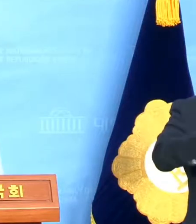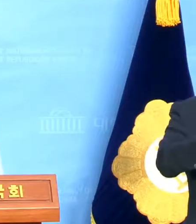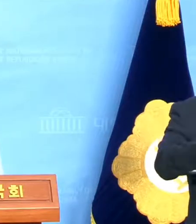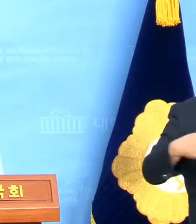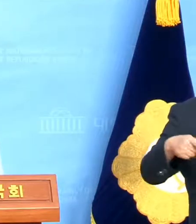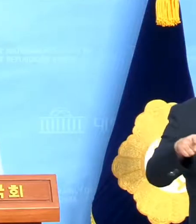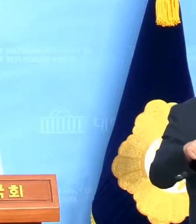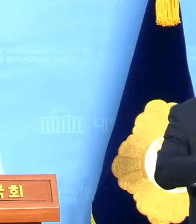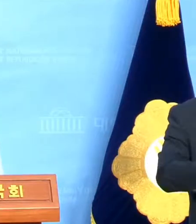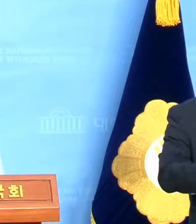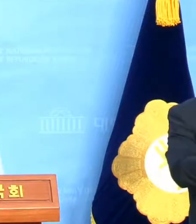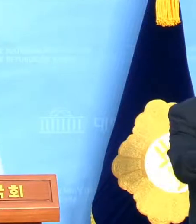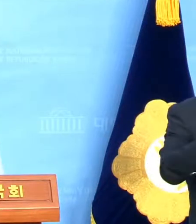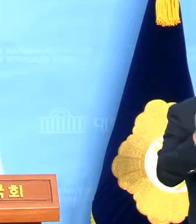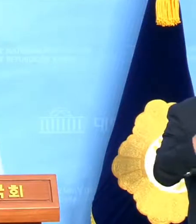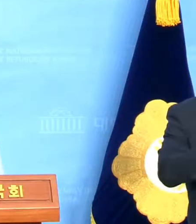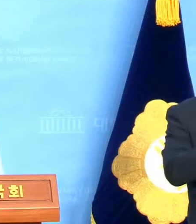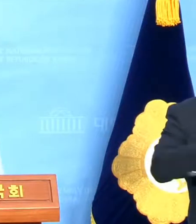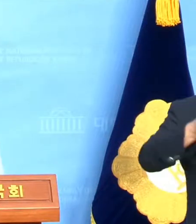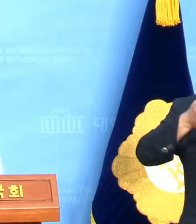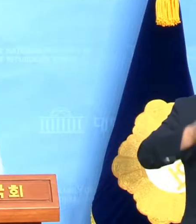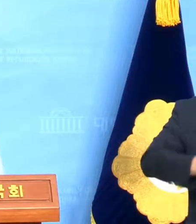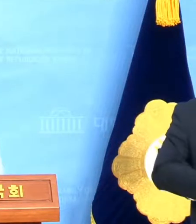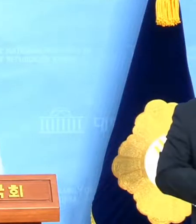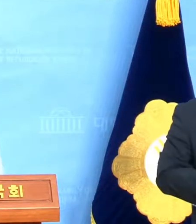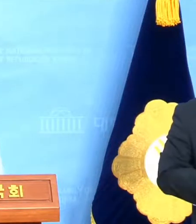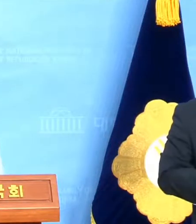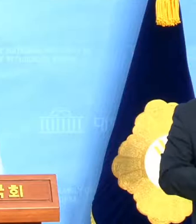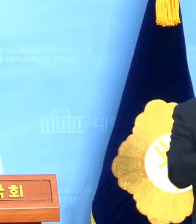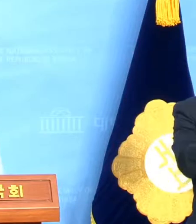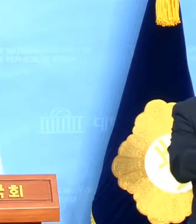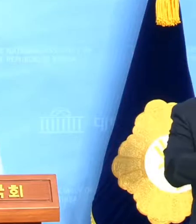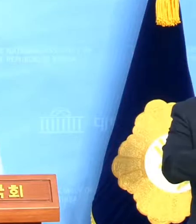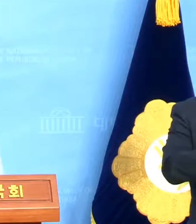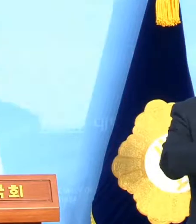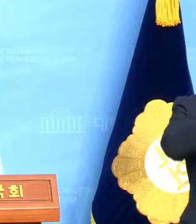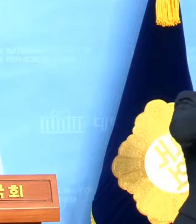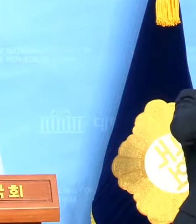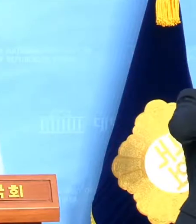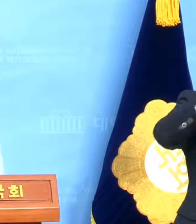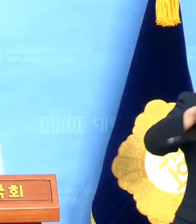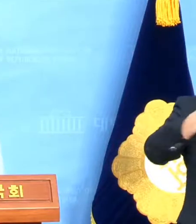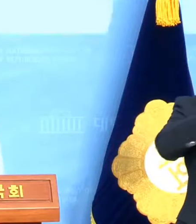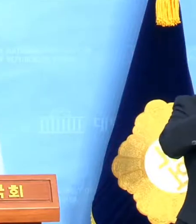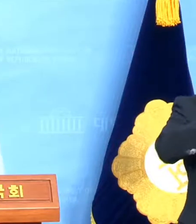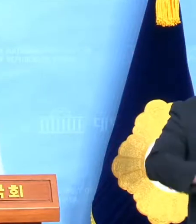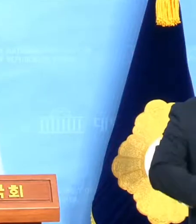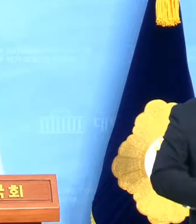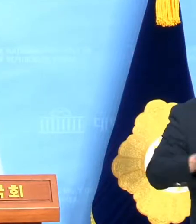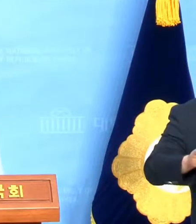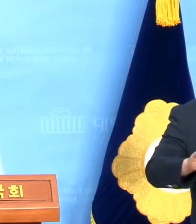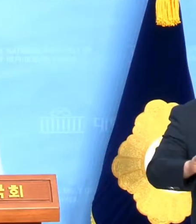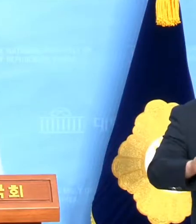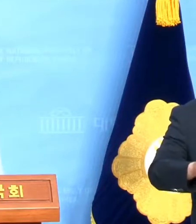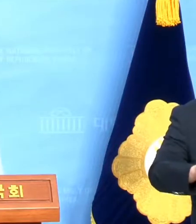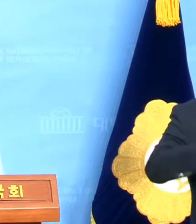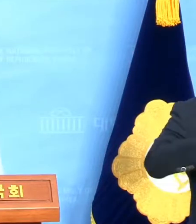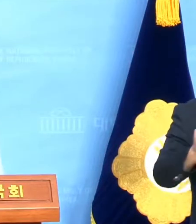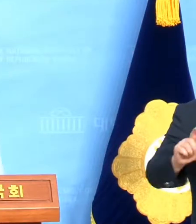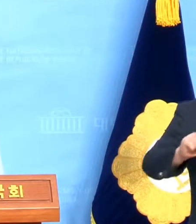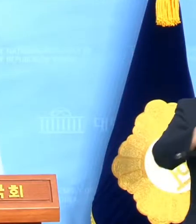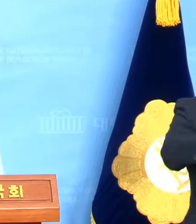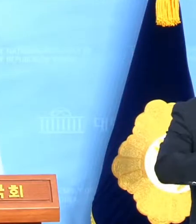많은 고도를 부탁 드립니다 보도자료는 이메일로 발송 하도록 하겠습니다 그리고 오늘 이 3개 정당